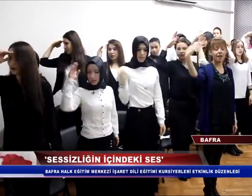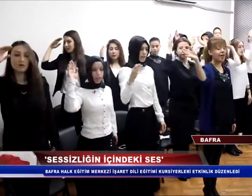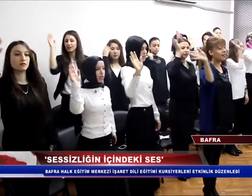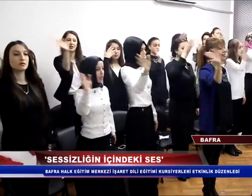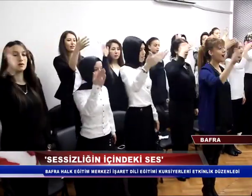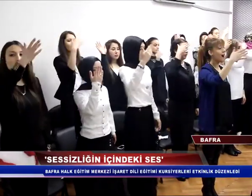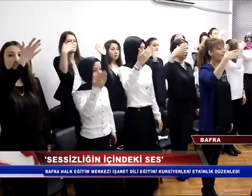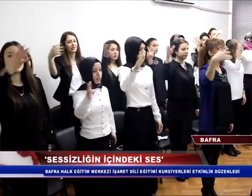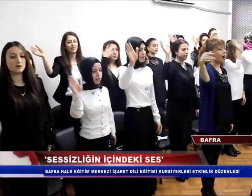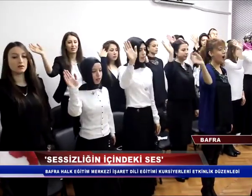yaptı.